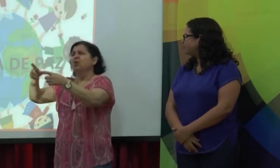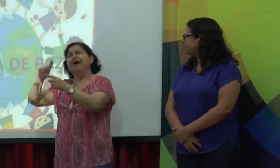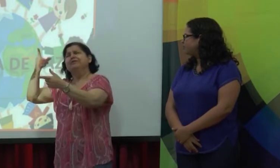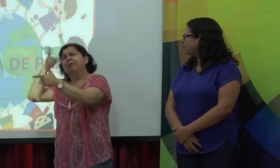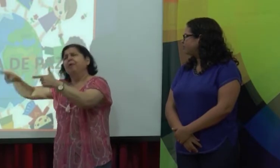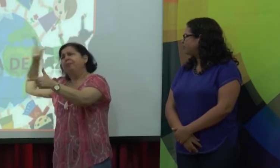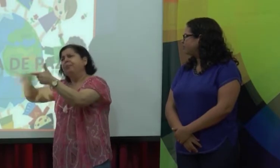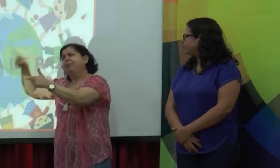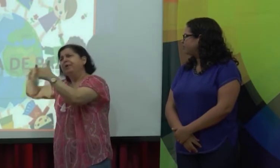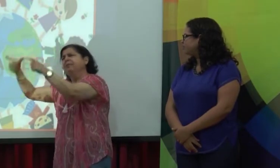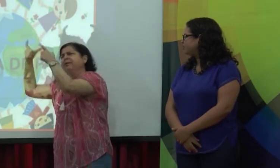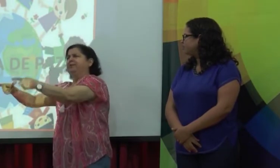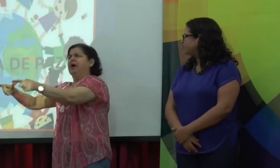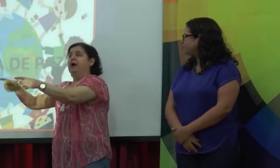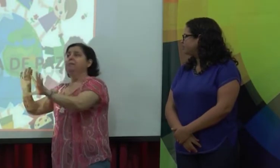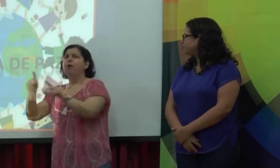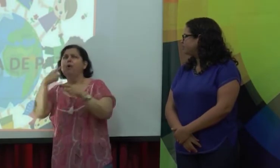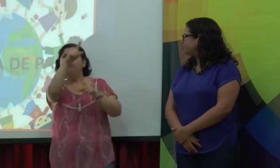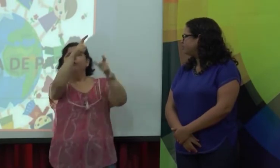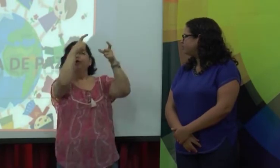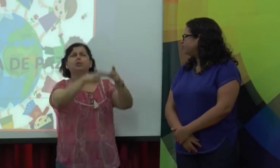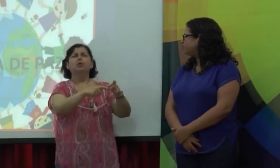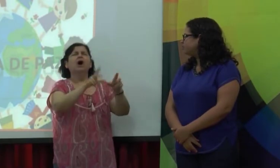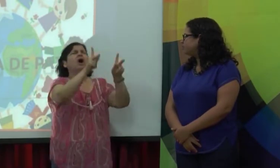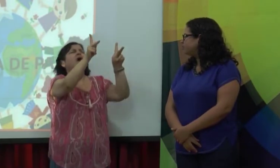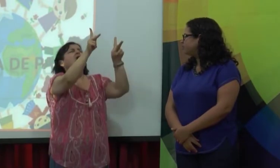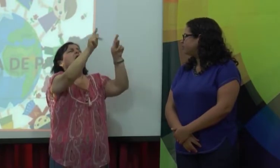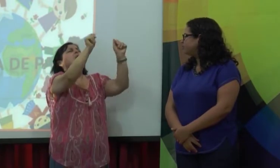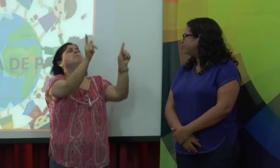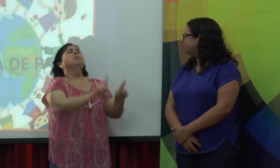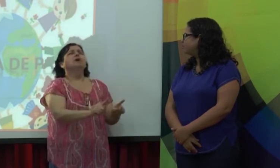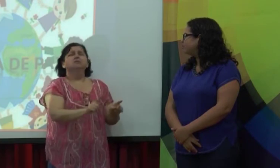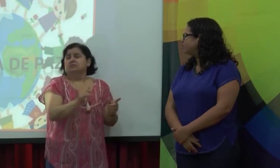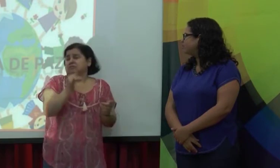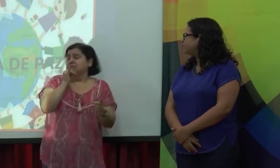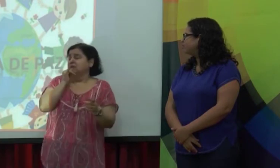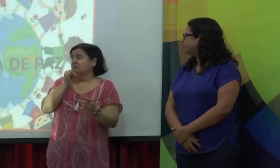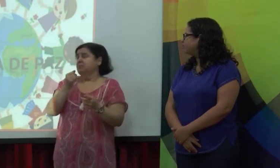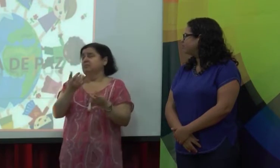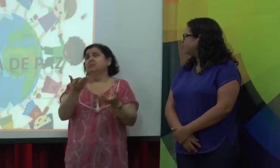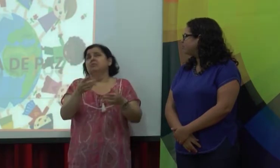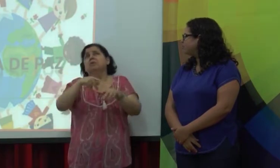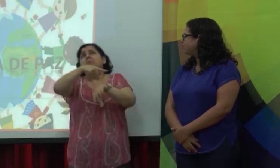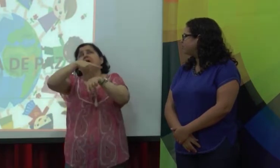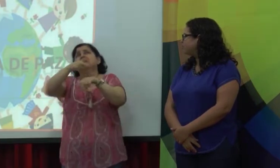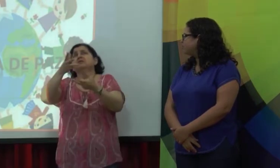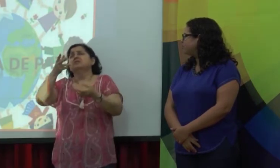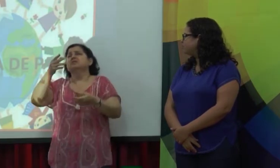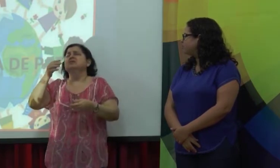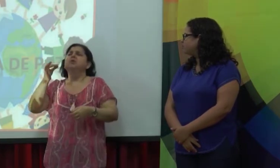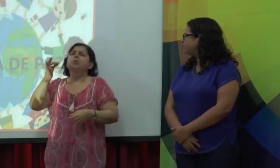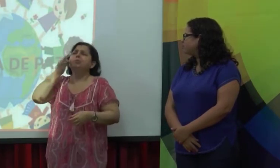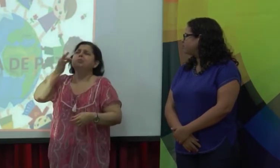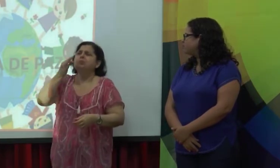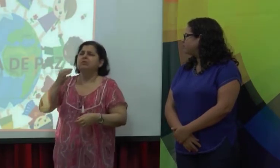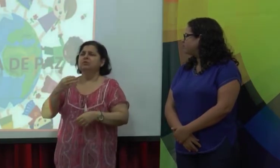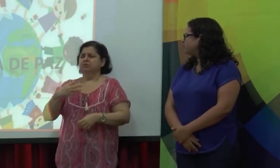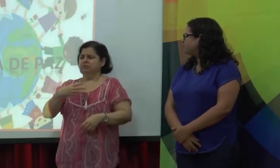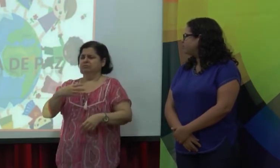comunidades na cidade, há lugares com muitos problemas, mas a gente precisa de